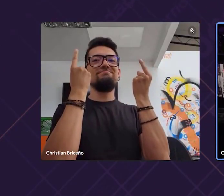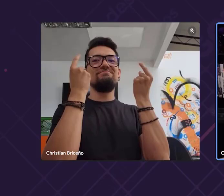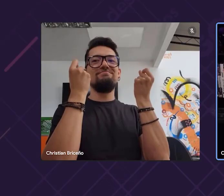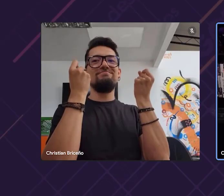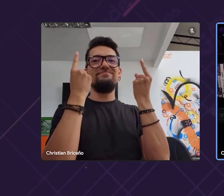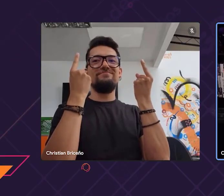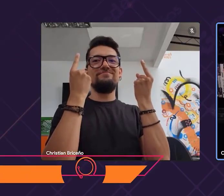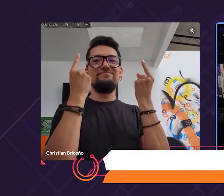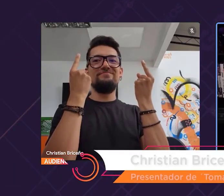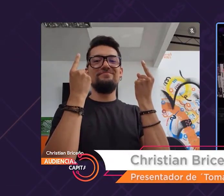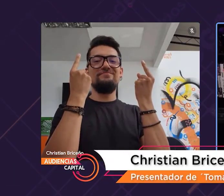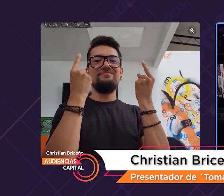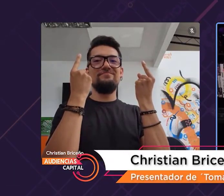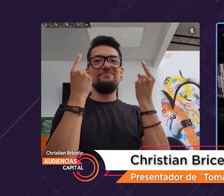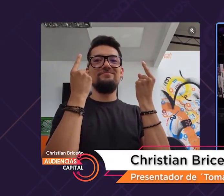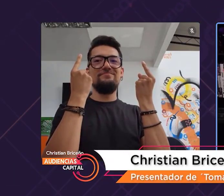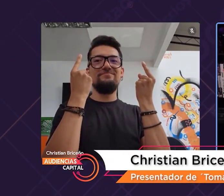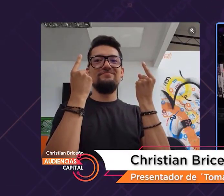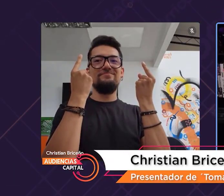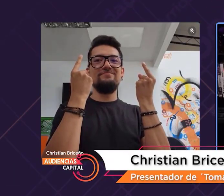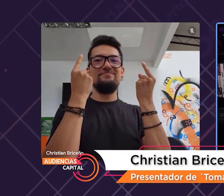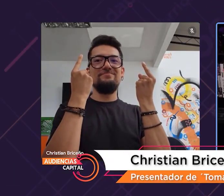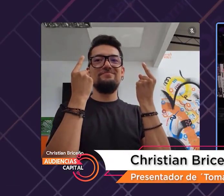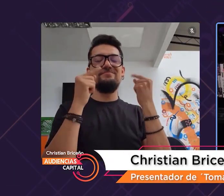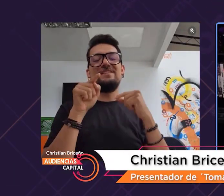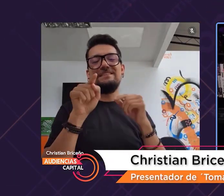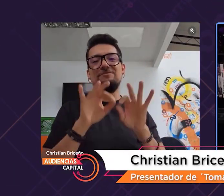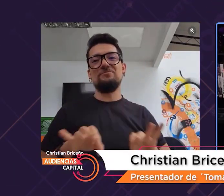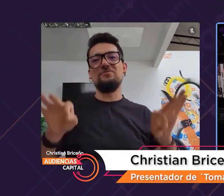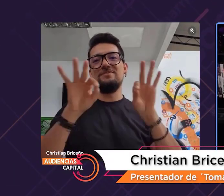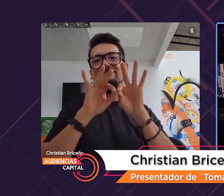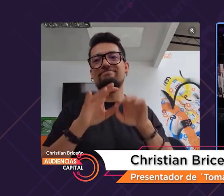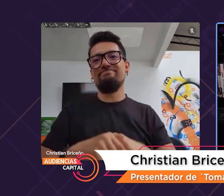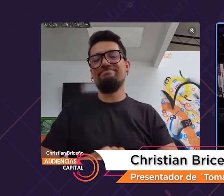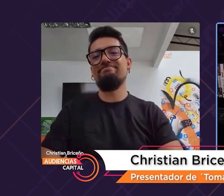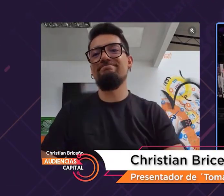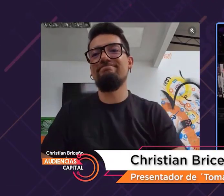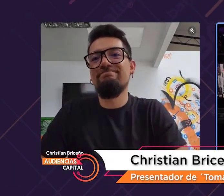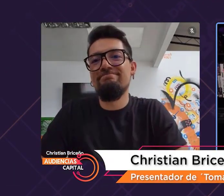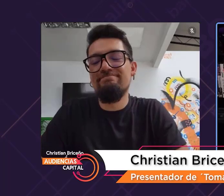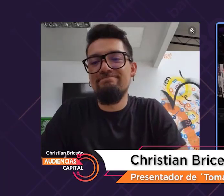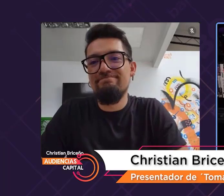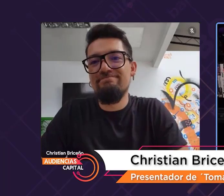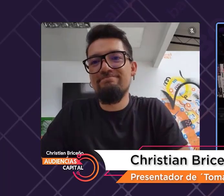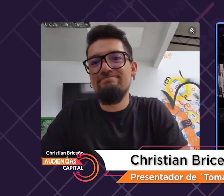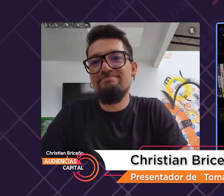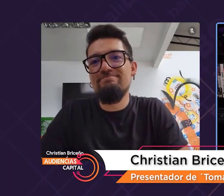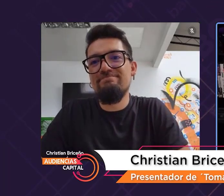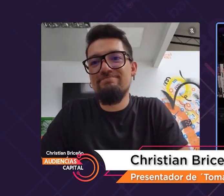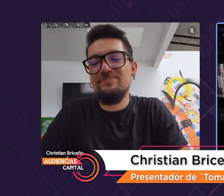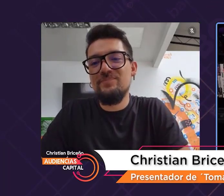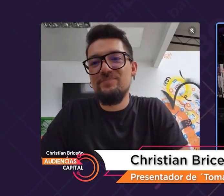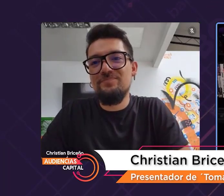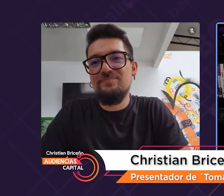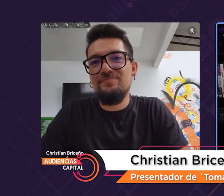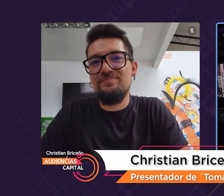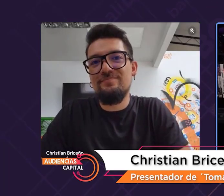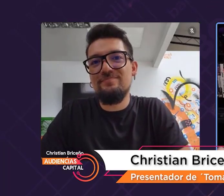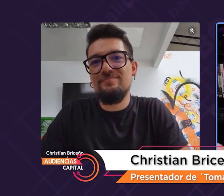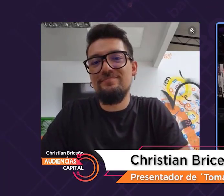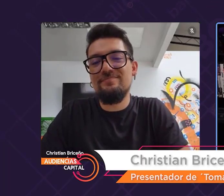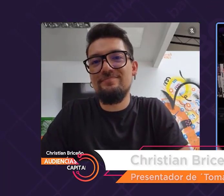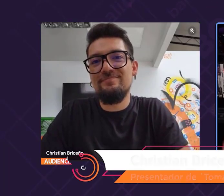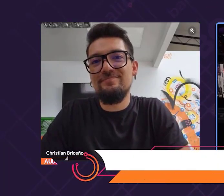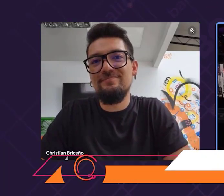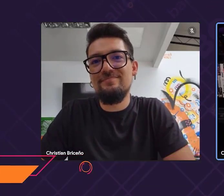estos momentos que tenemos en Colombia en televisión y que una persona sorda vea a un comunicador, a un presentador